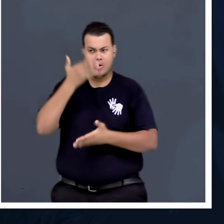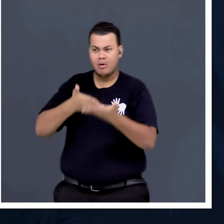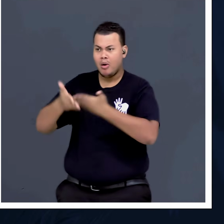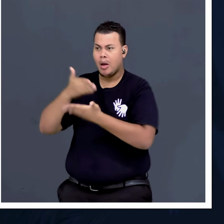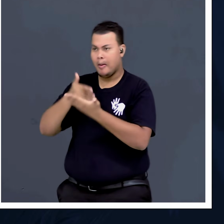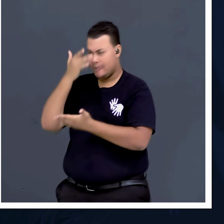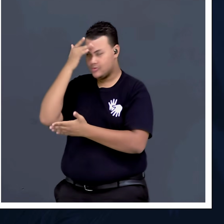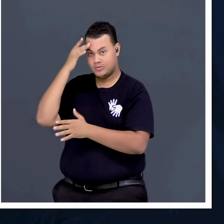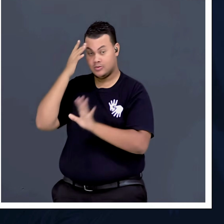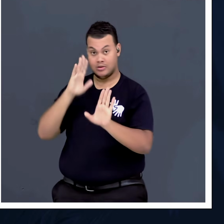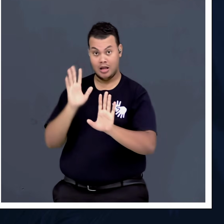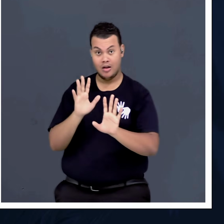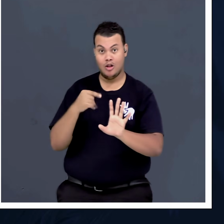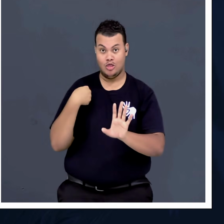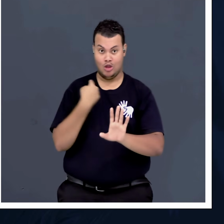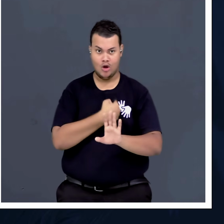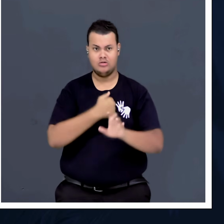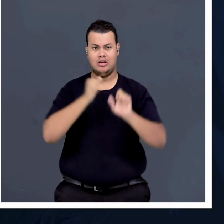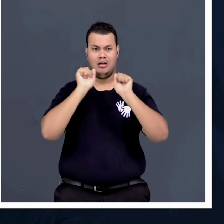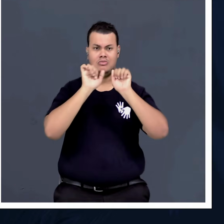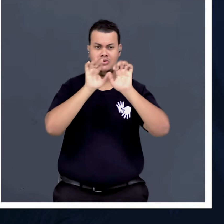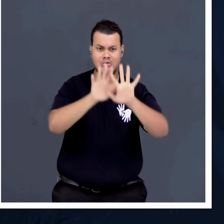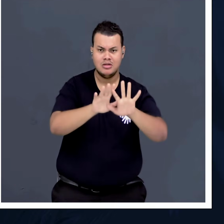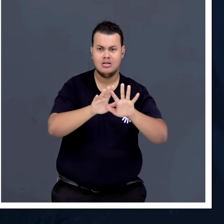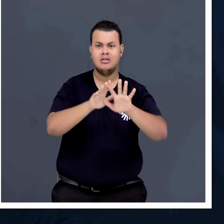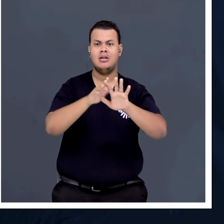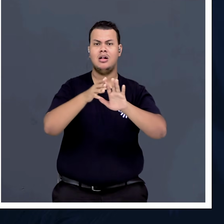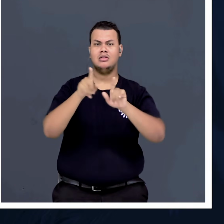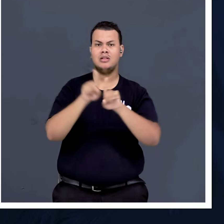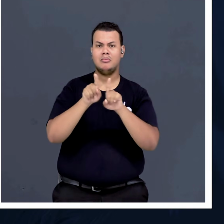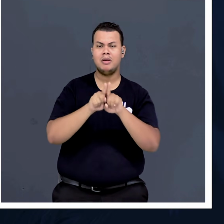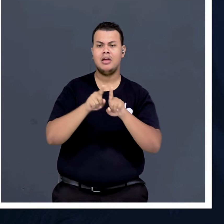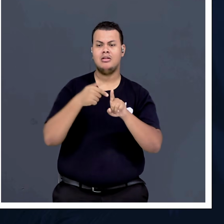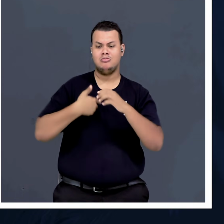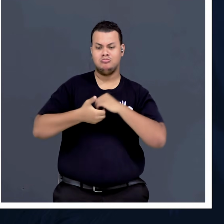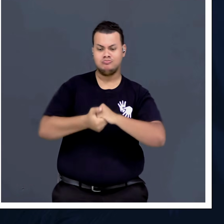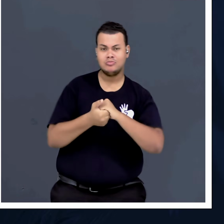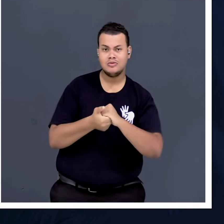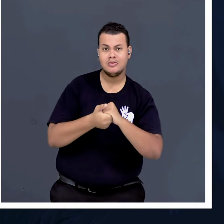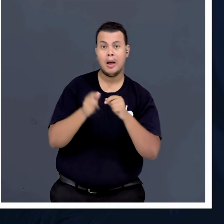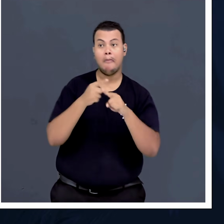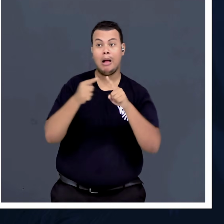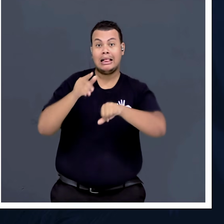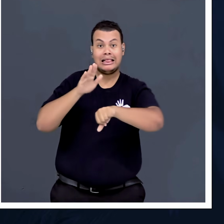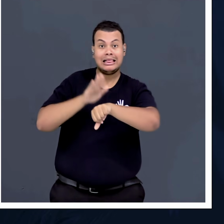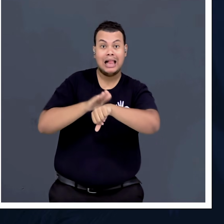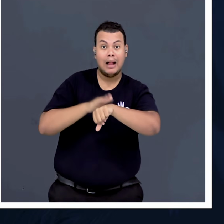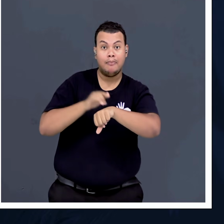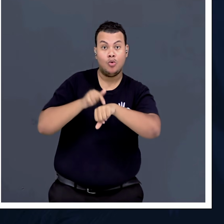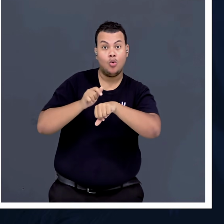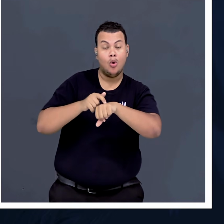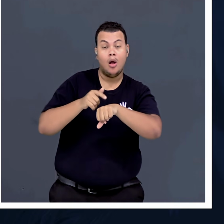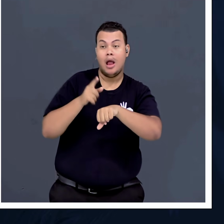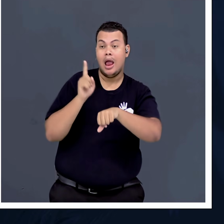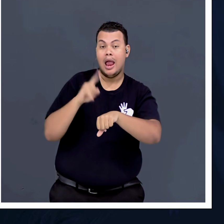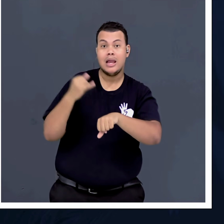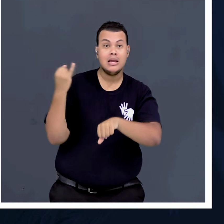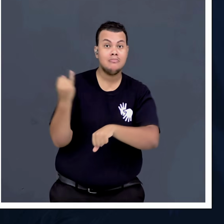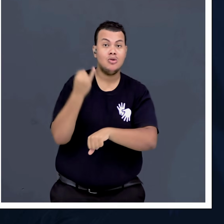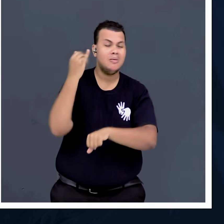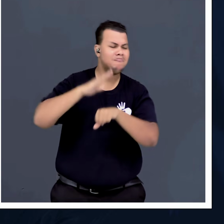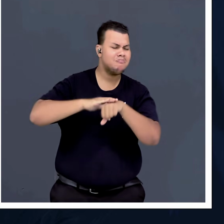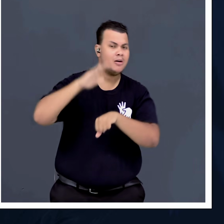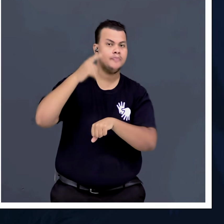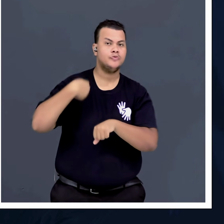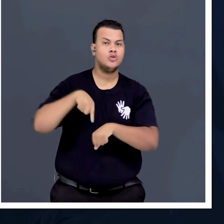pessoas. Nós falamos, abençoamos, saudamos, mas o nosso tempo, que é o nosso recurso mais valioso, nós